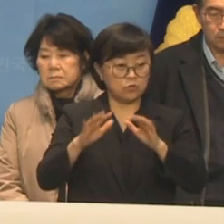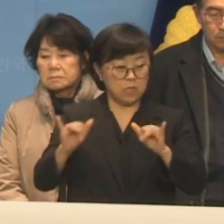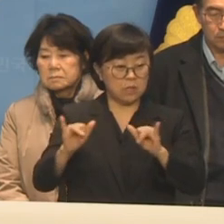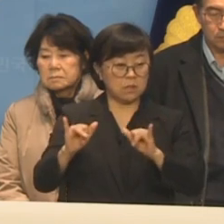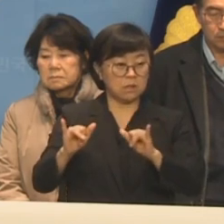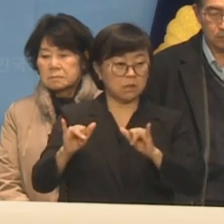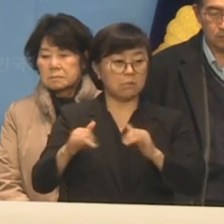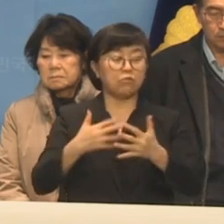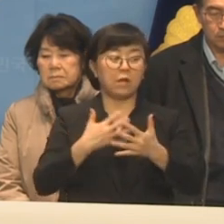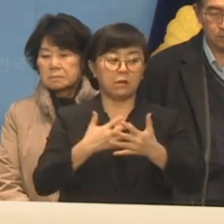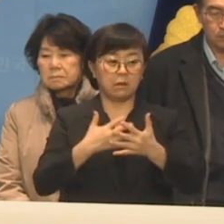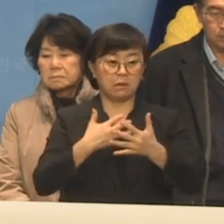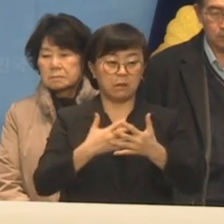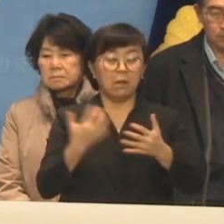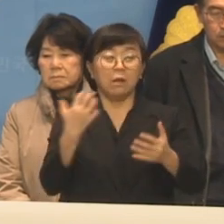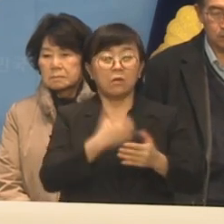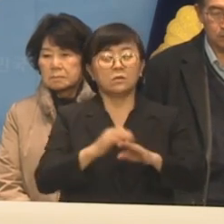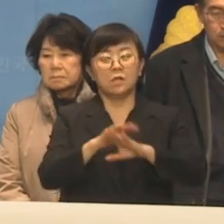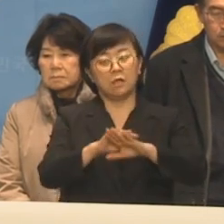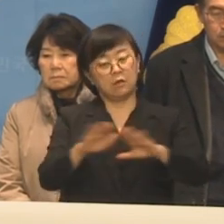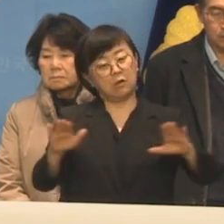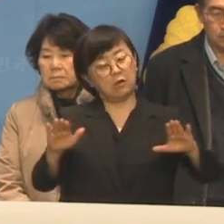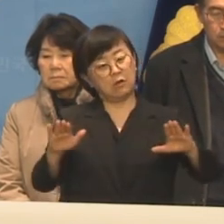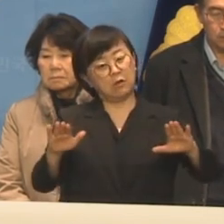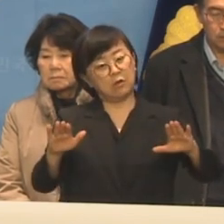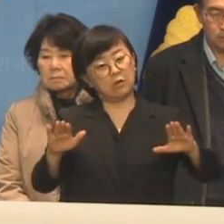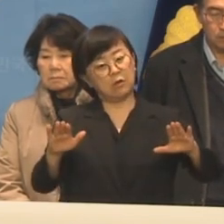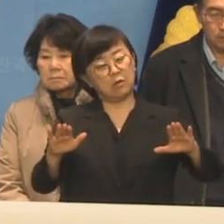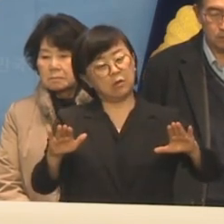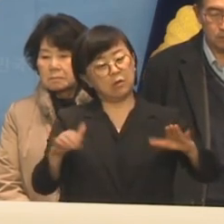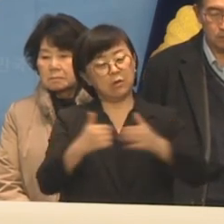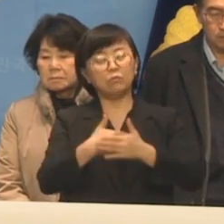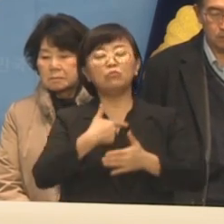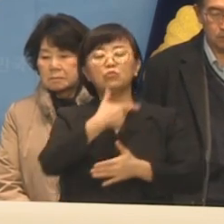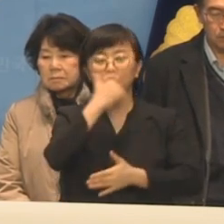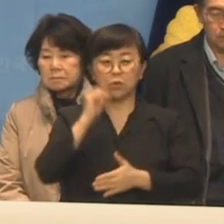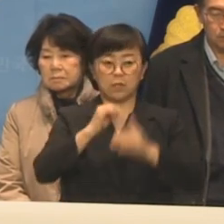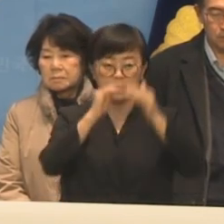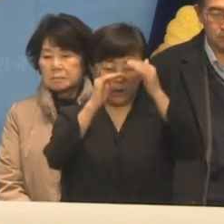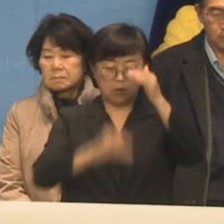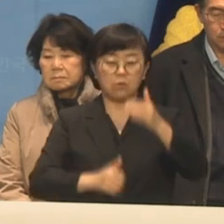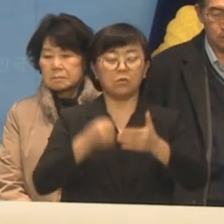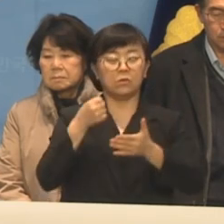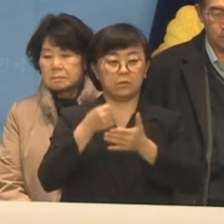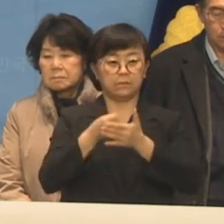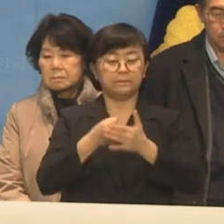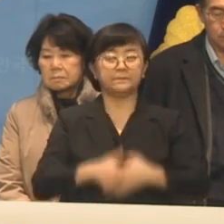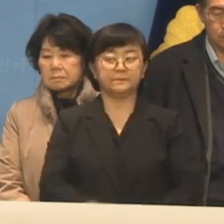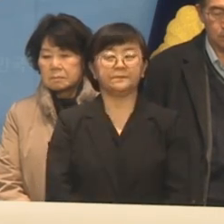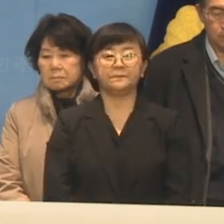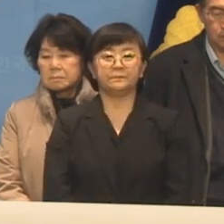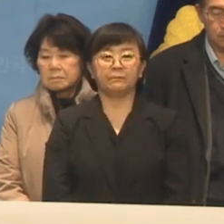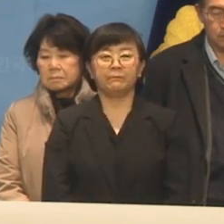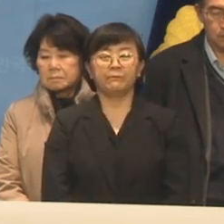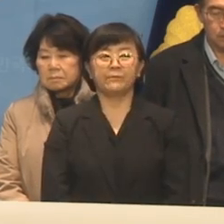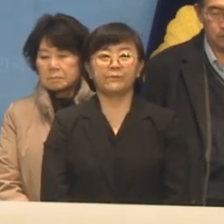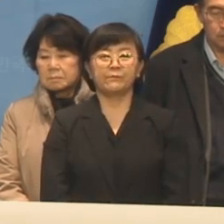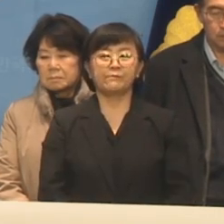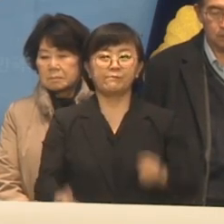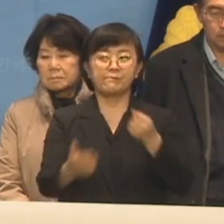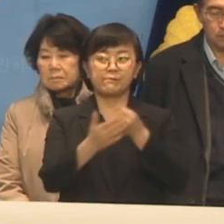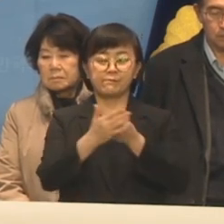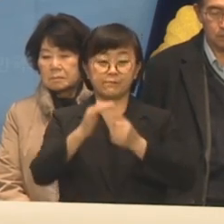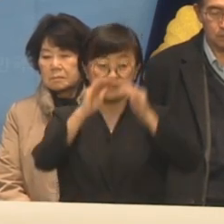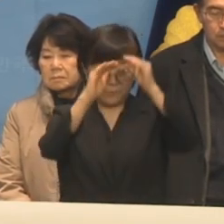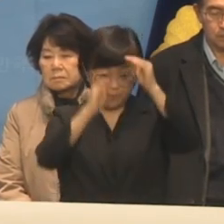불안과 걱정을 해소하기에는 매우 부족하다는 결론입니다. 이에